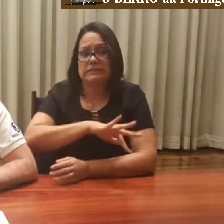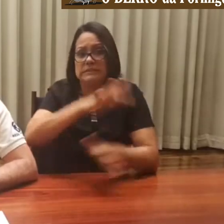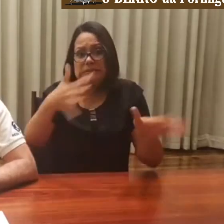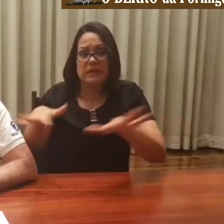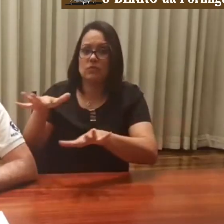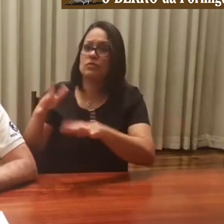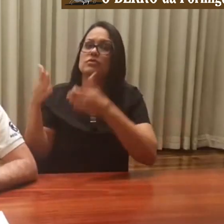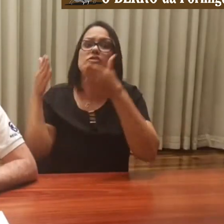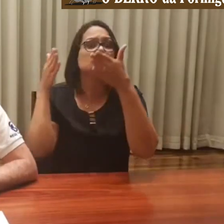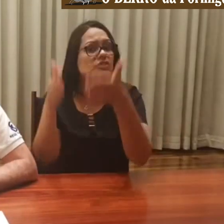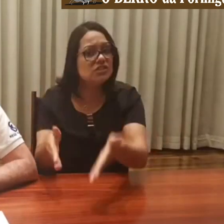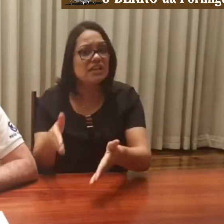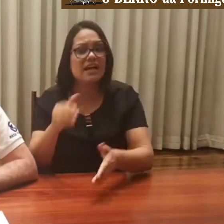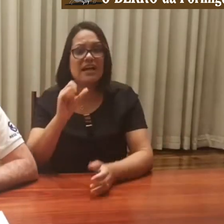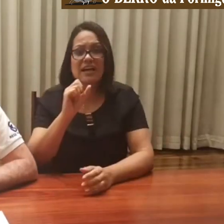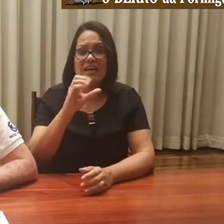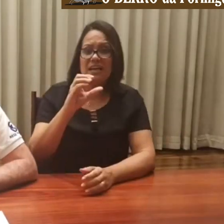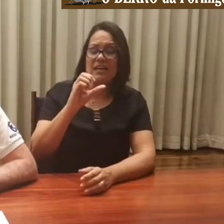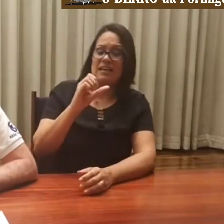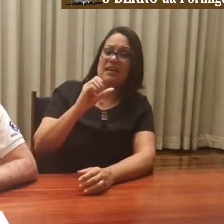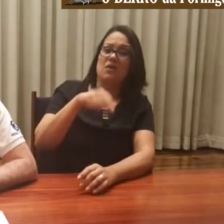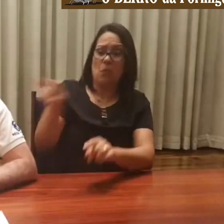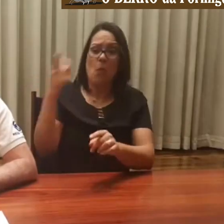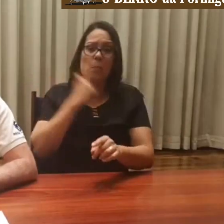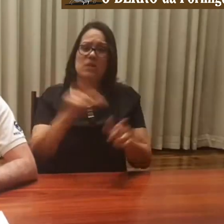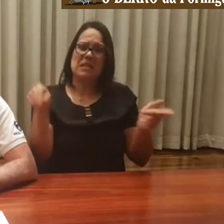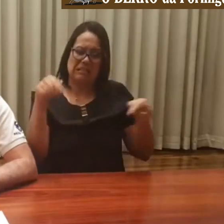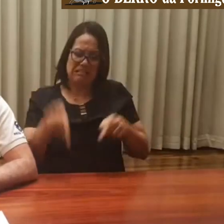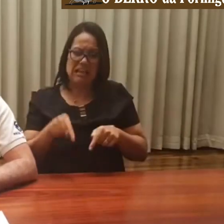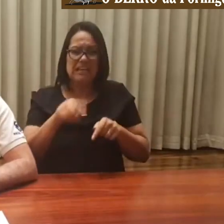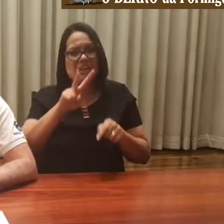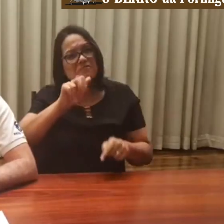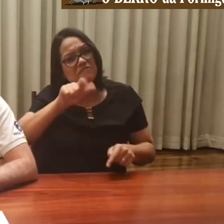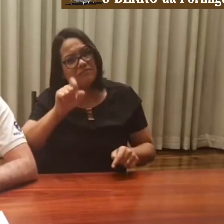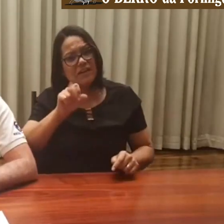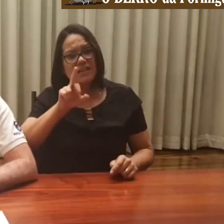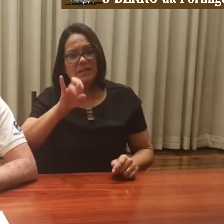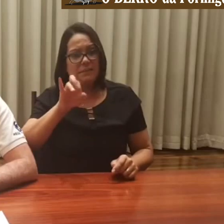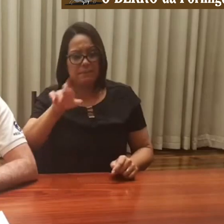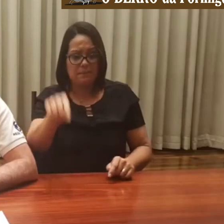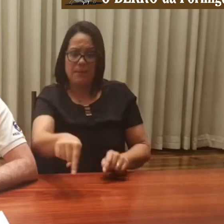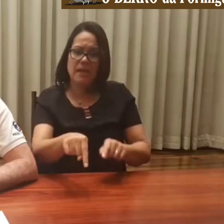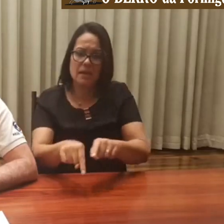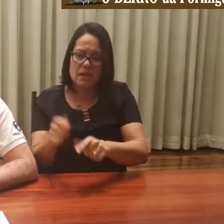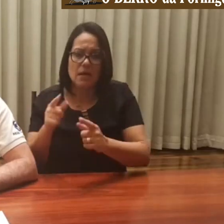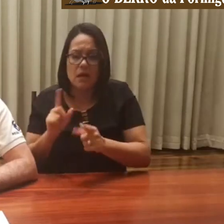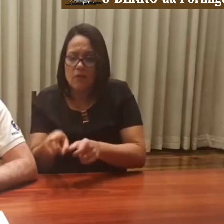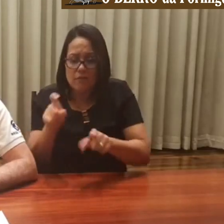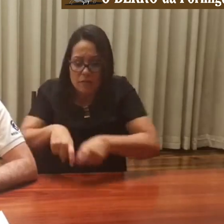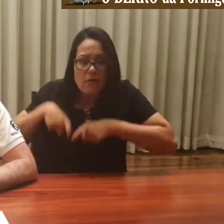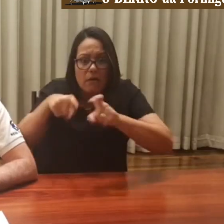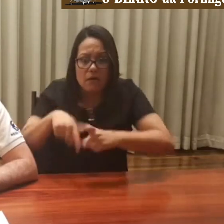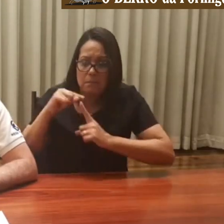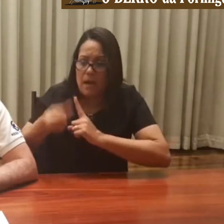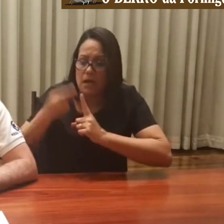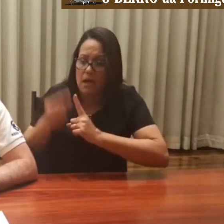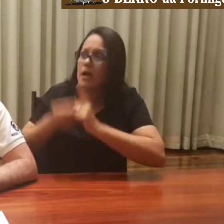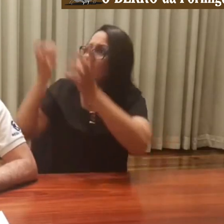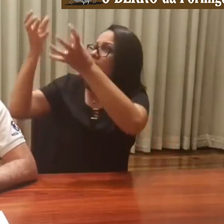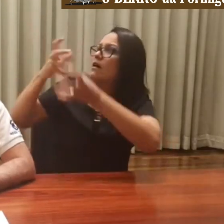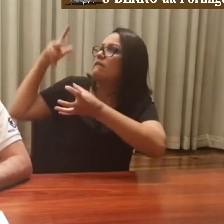CEAGESP de forma mais competitiva do que a do Vado Ribeira, que fica ali a 140 quilômetros